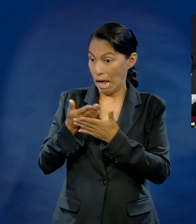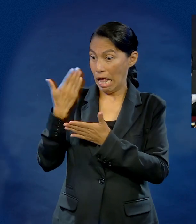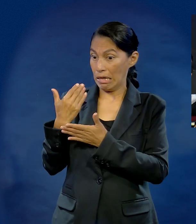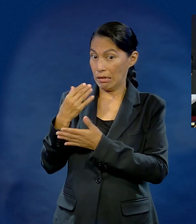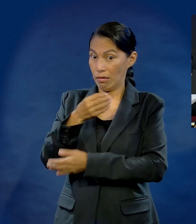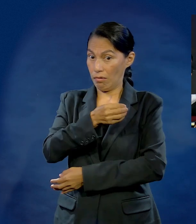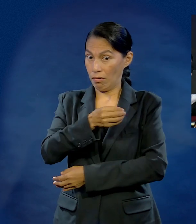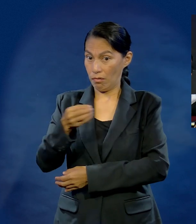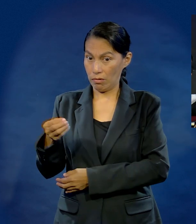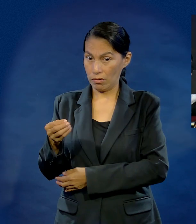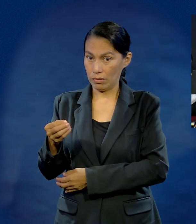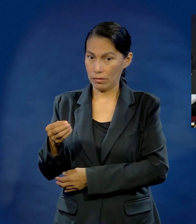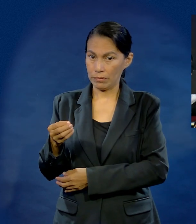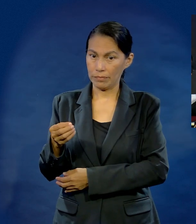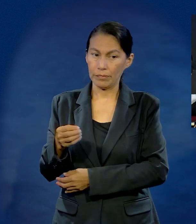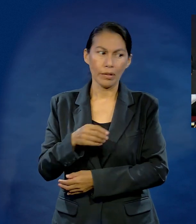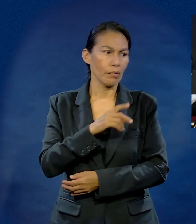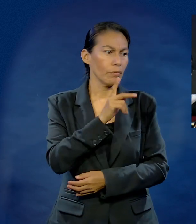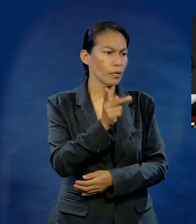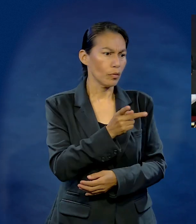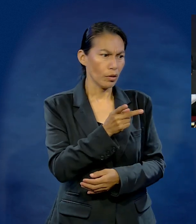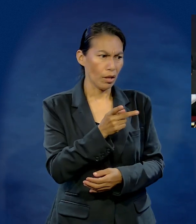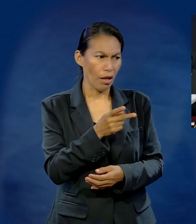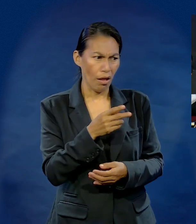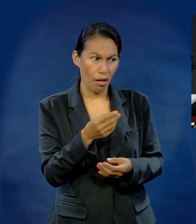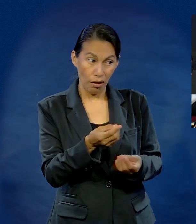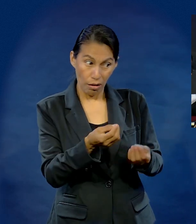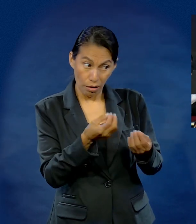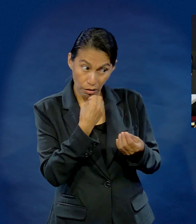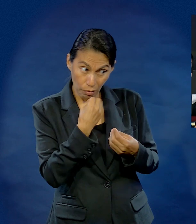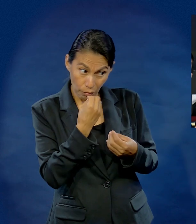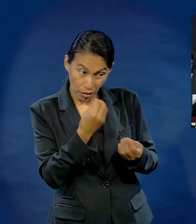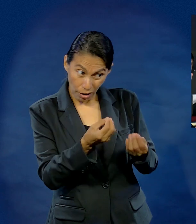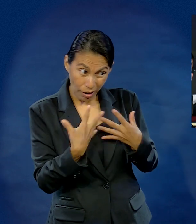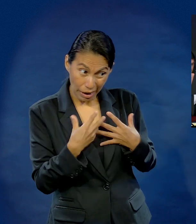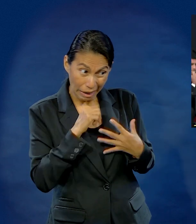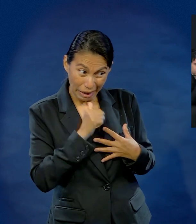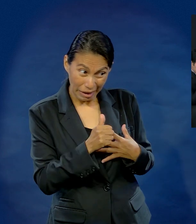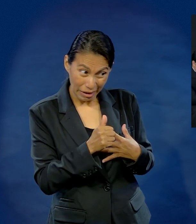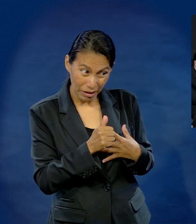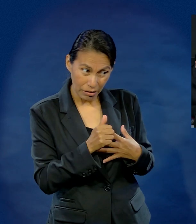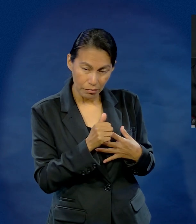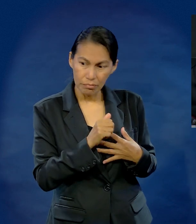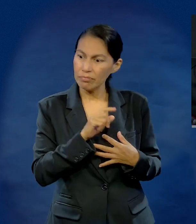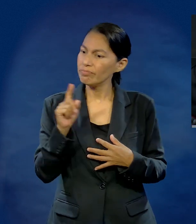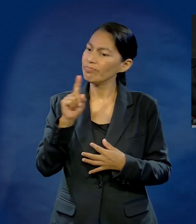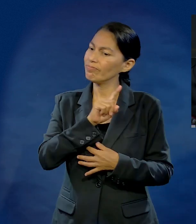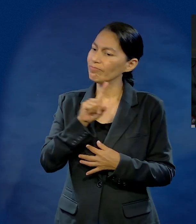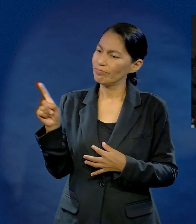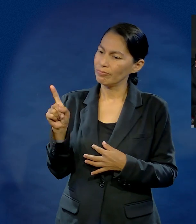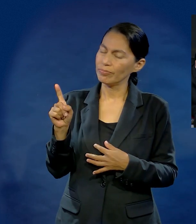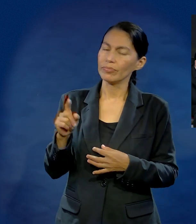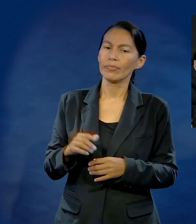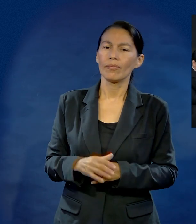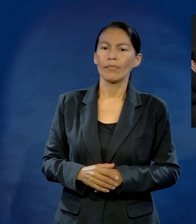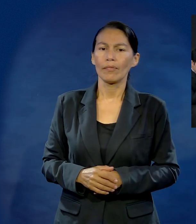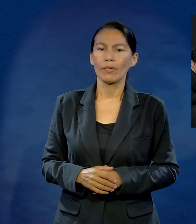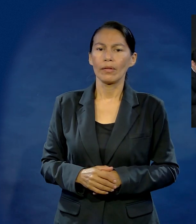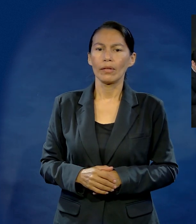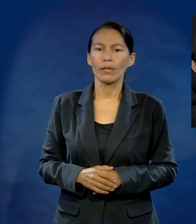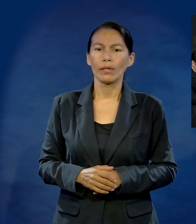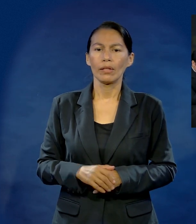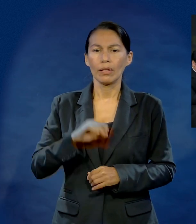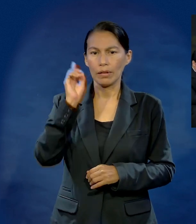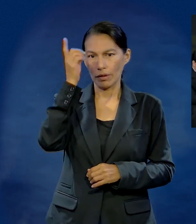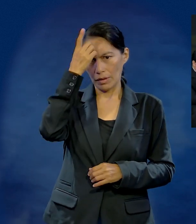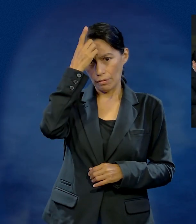que ni siquiera sé de dónde viene? Y aquellos se quedan, ¿qué dijo? Que no nos va a dar